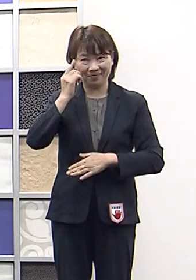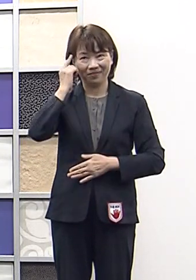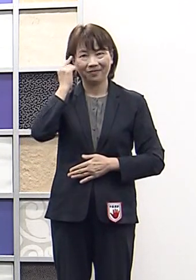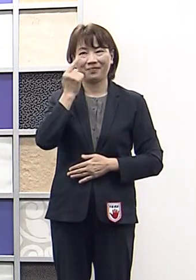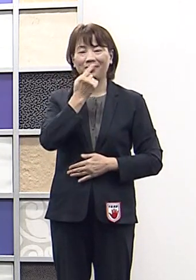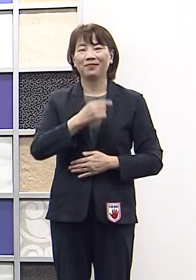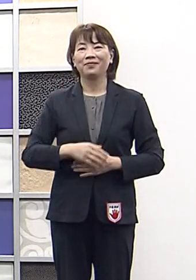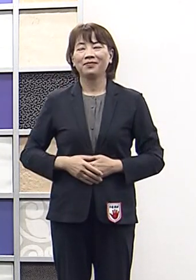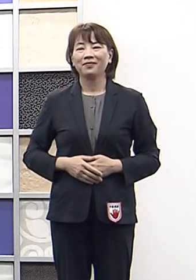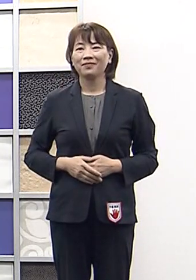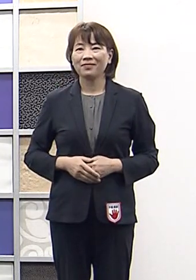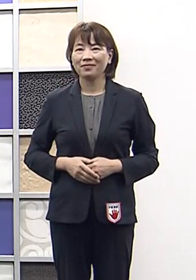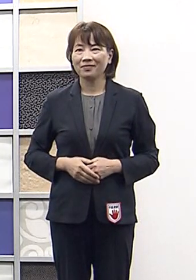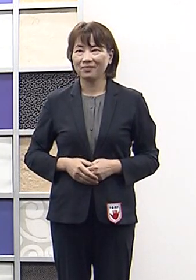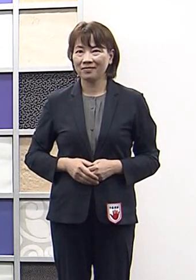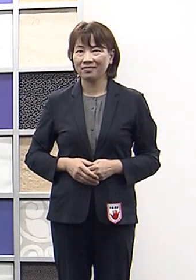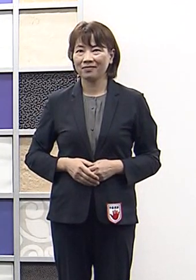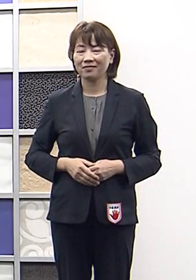して、